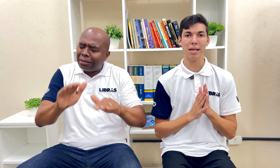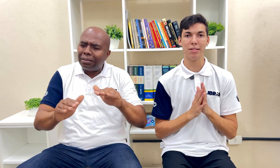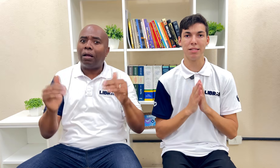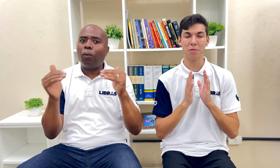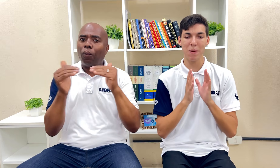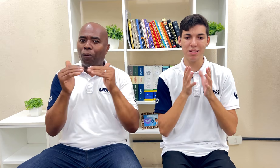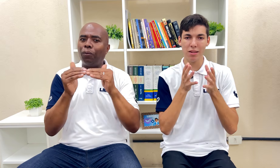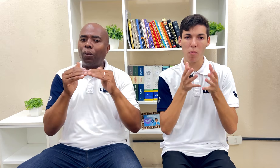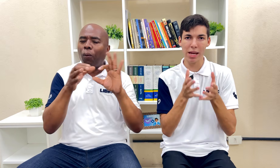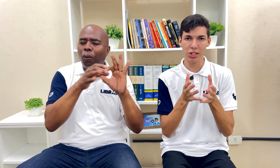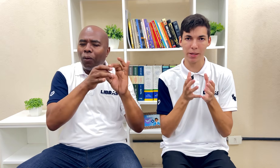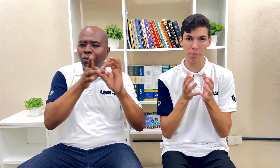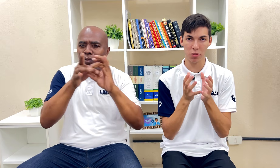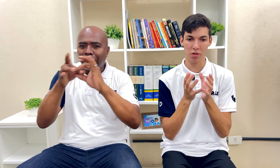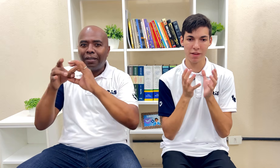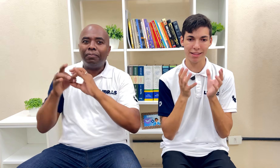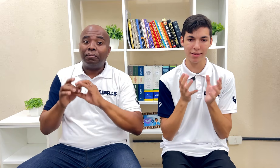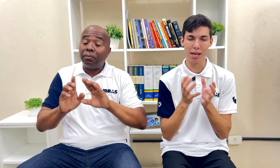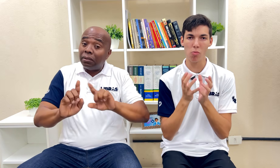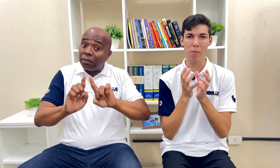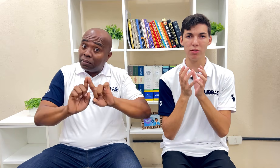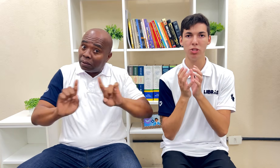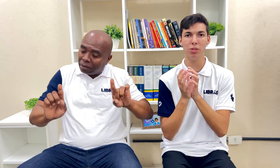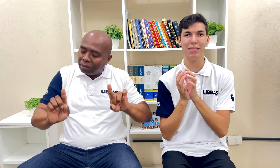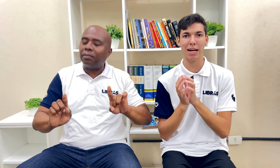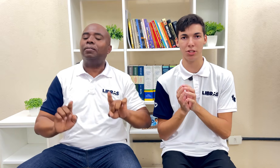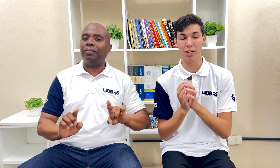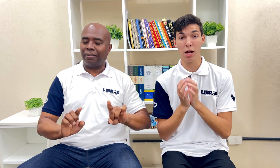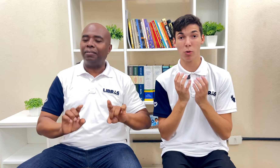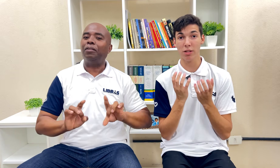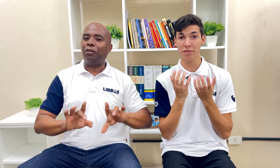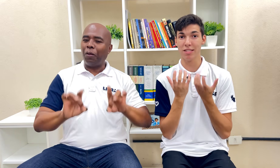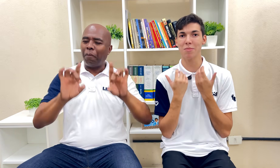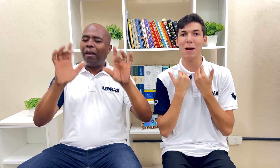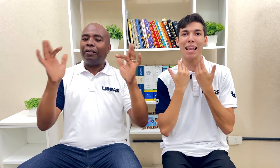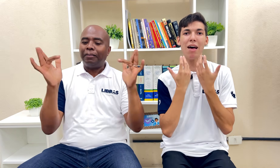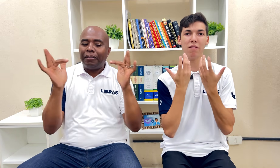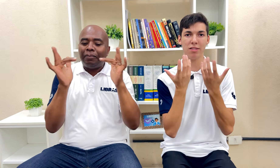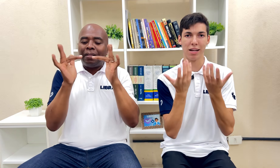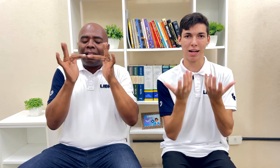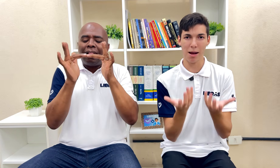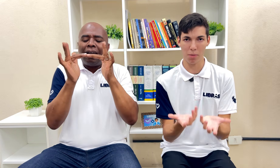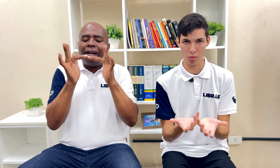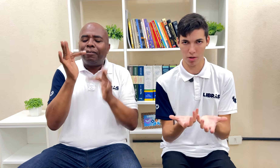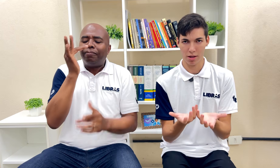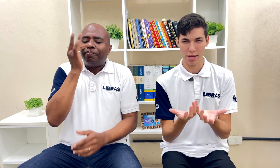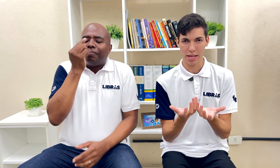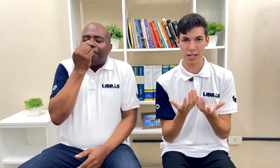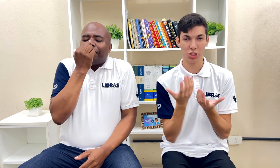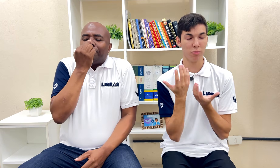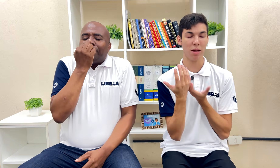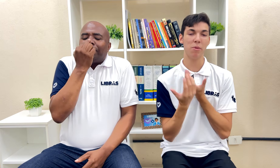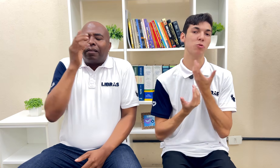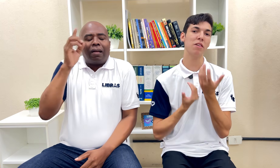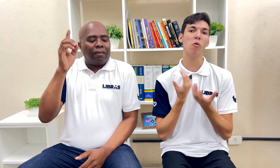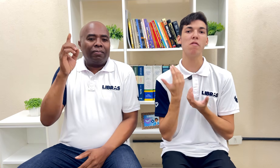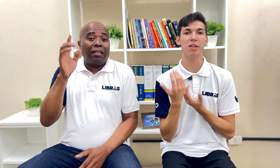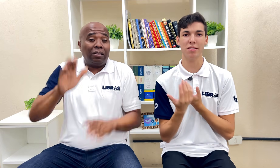Mas especialmente para que a pessoa venha ter um momento de intimidade. Quando às vezes as palavras acabam e a gente não sabe mais o que conversar